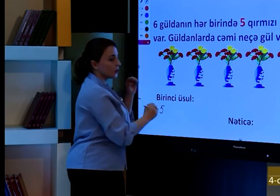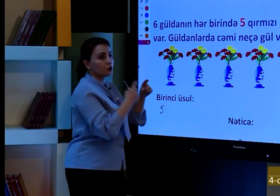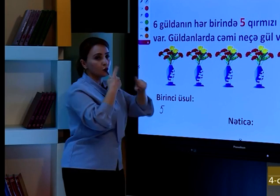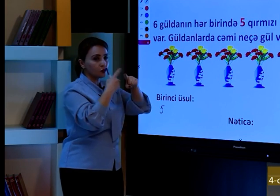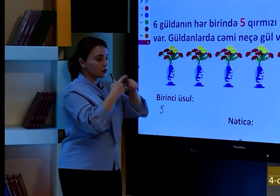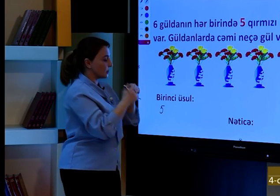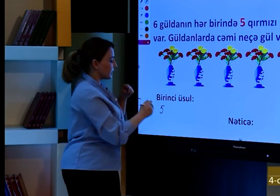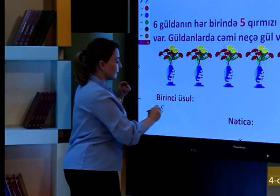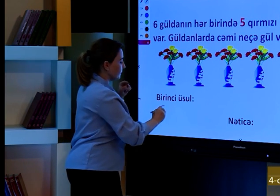üstəgə